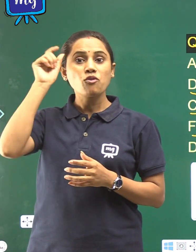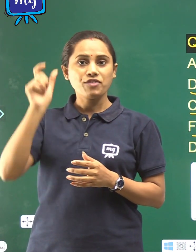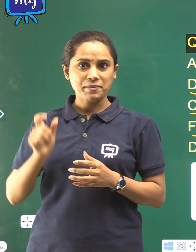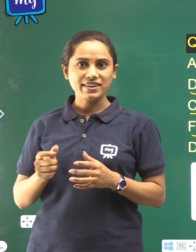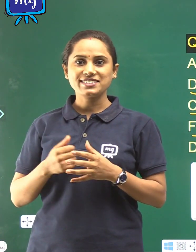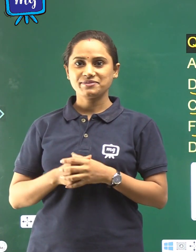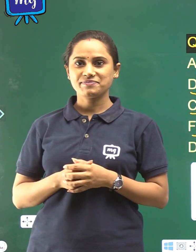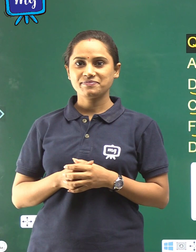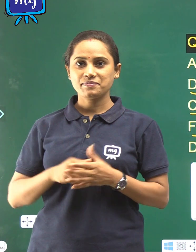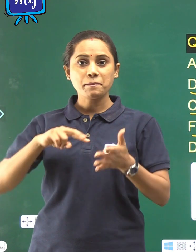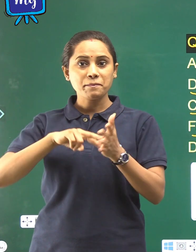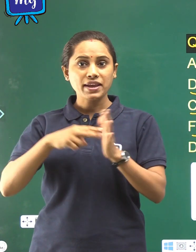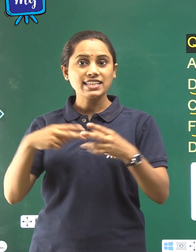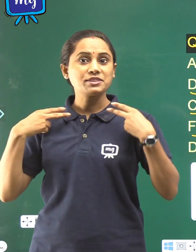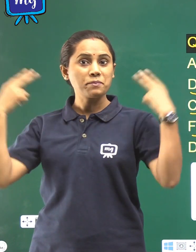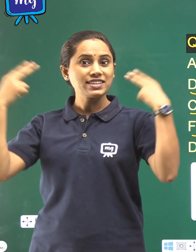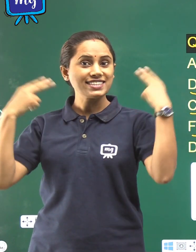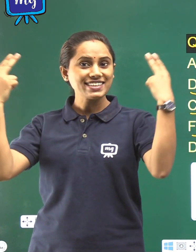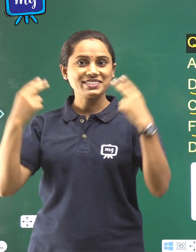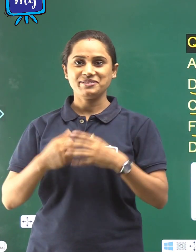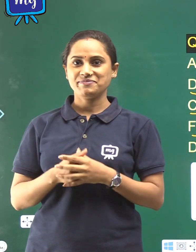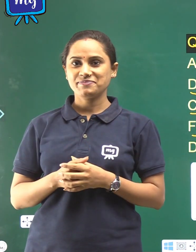Famous means प्रसिद्ध.